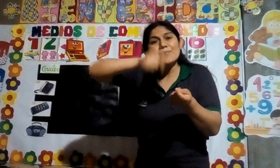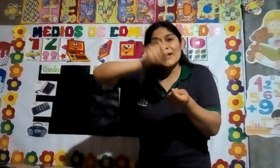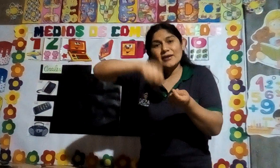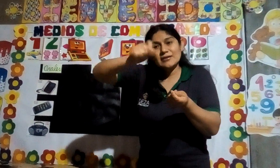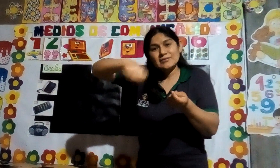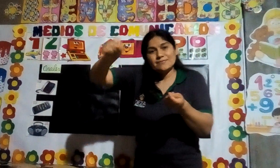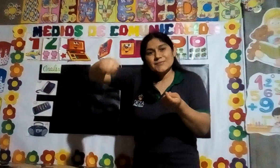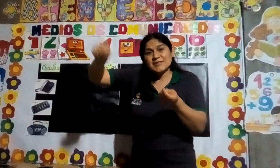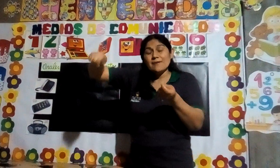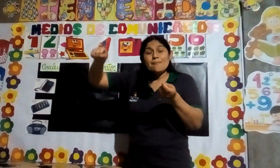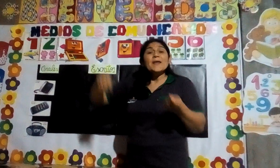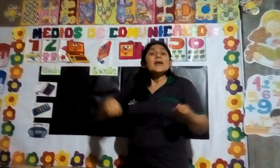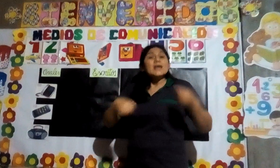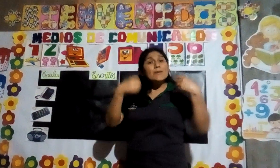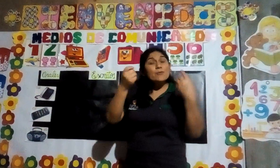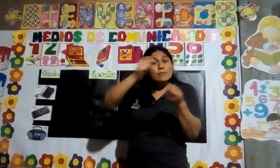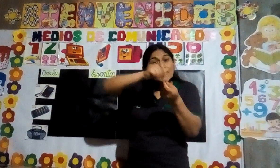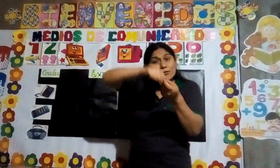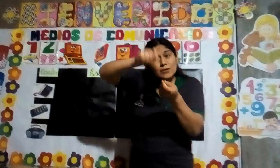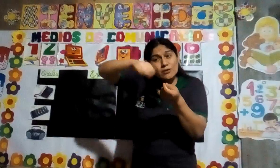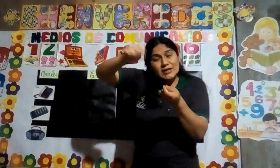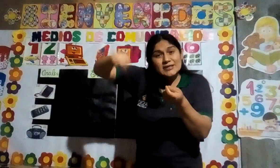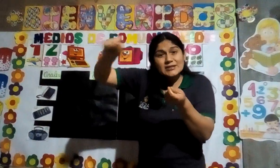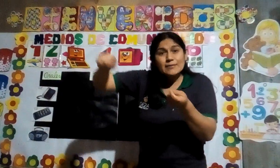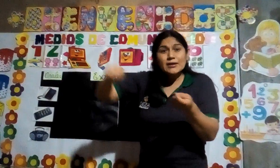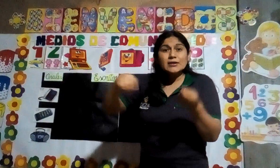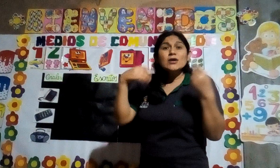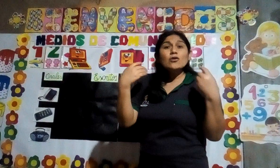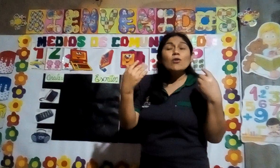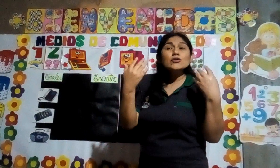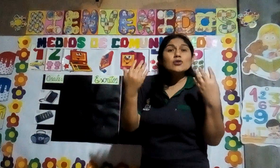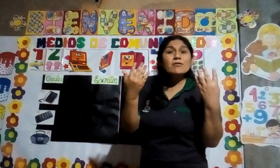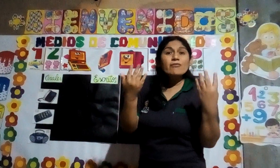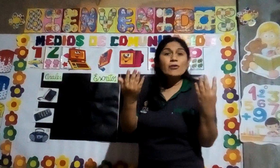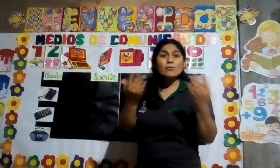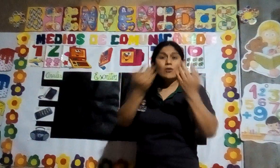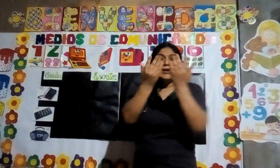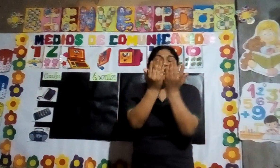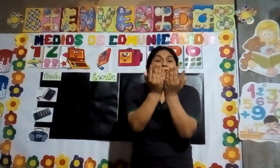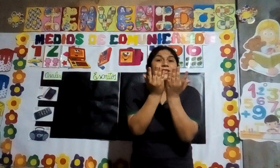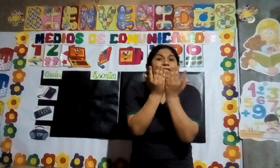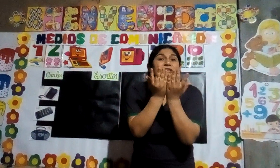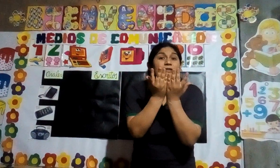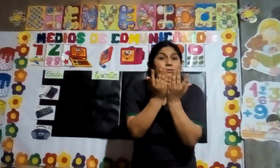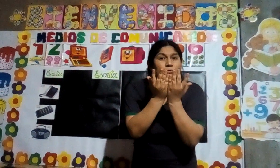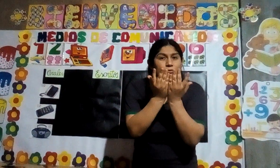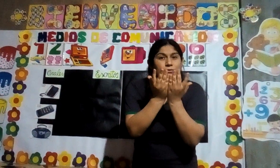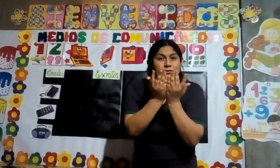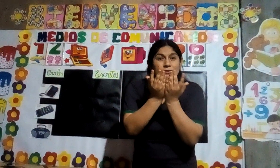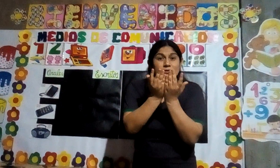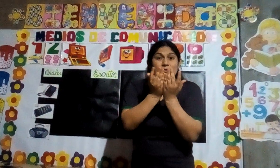escriben, ¿ya? Y por medio de lo que se escriben, ¿cómo yo me informo? Leyendo,